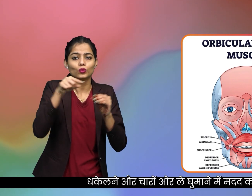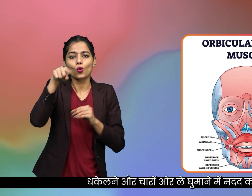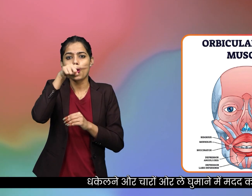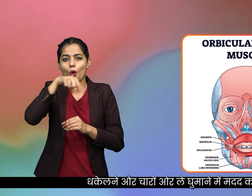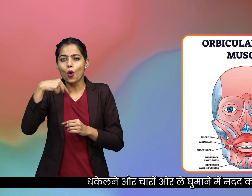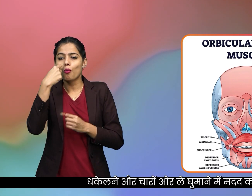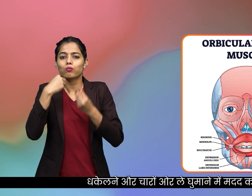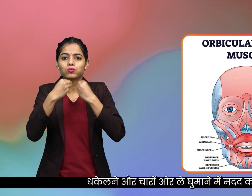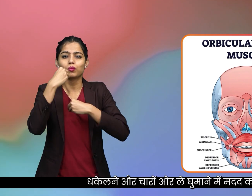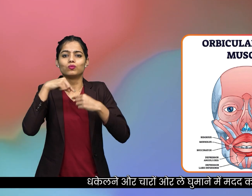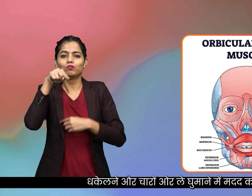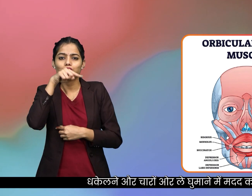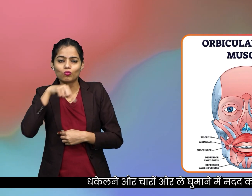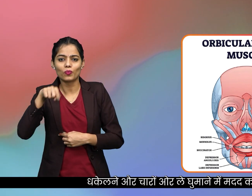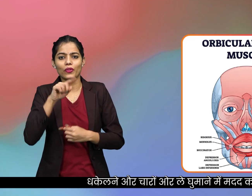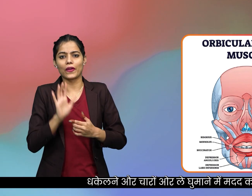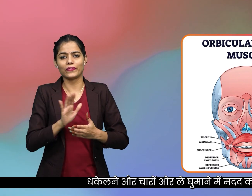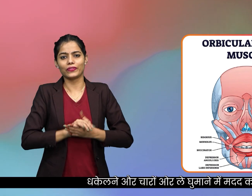घुलाने में मदद करते हैं।